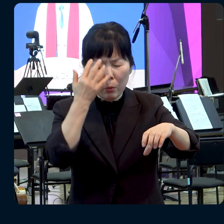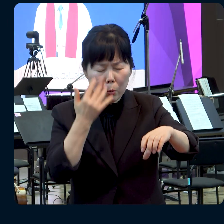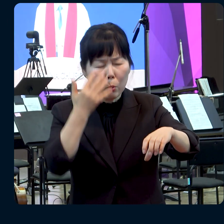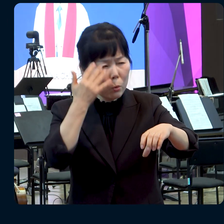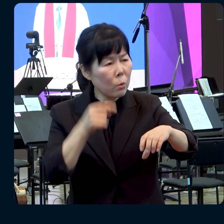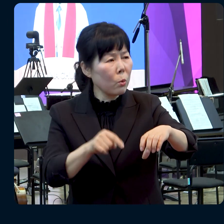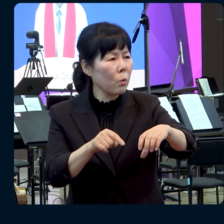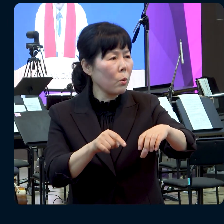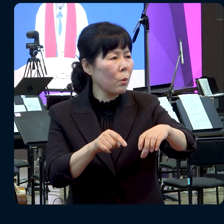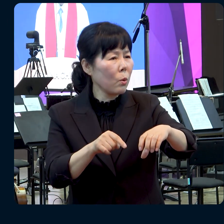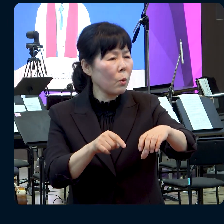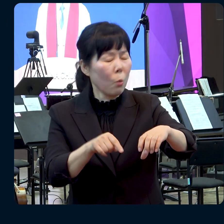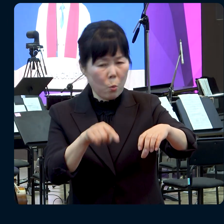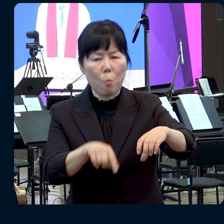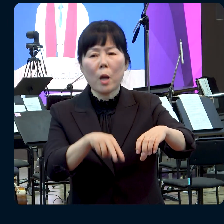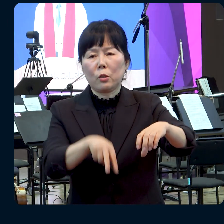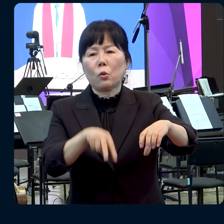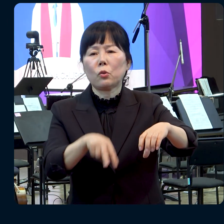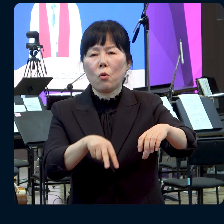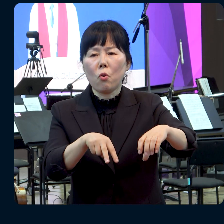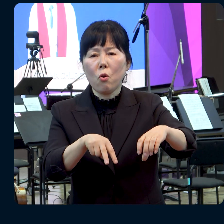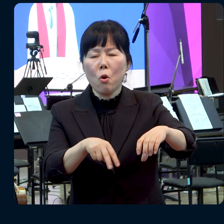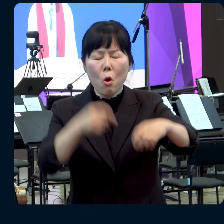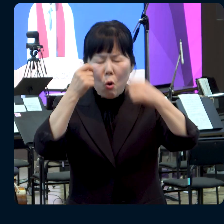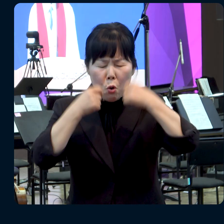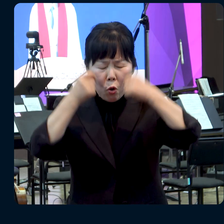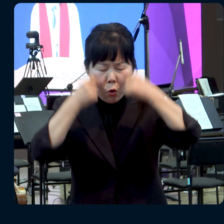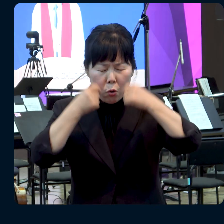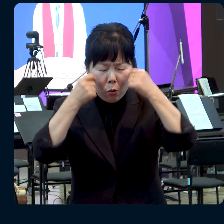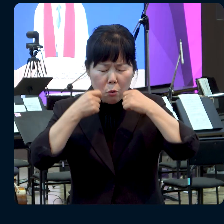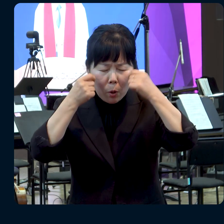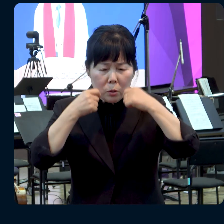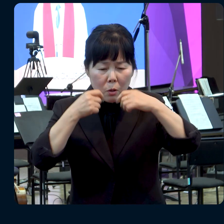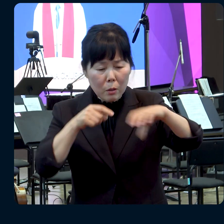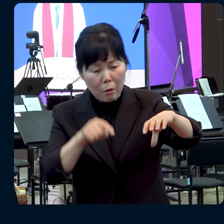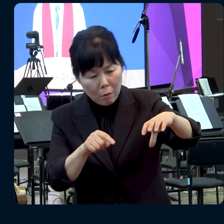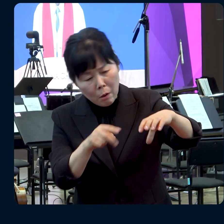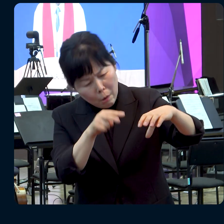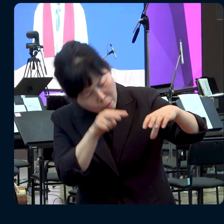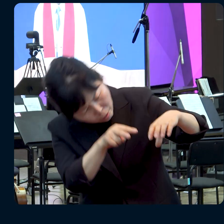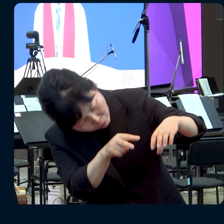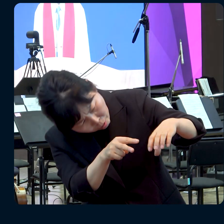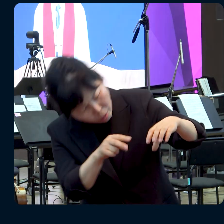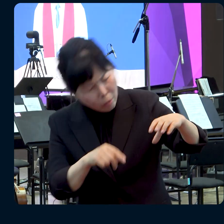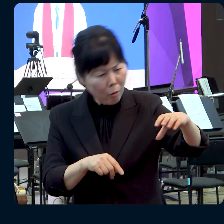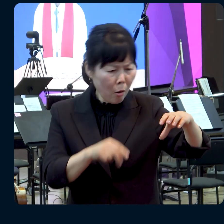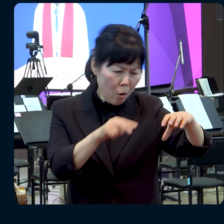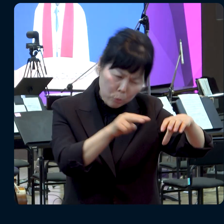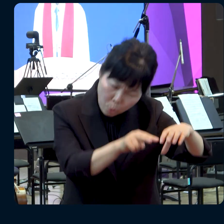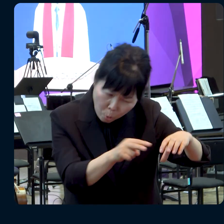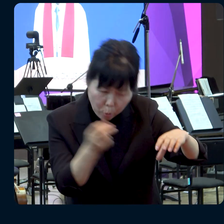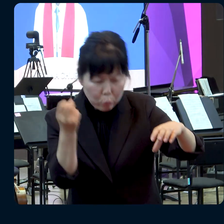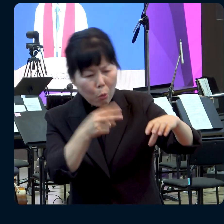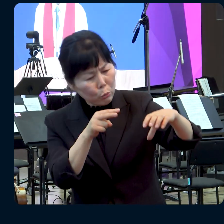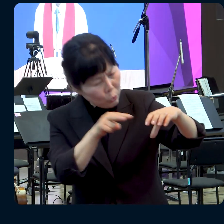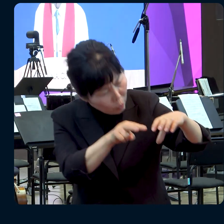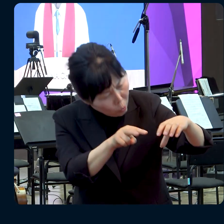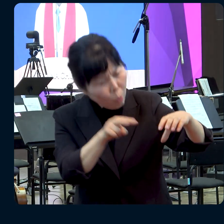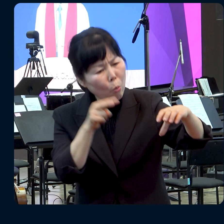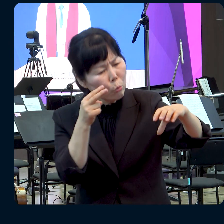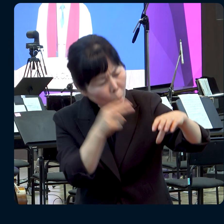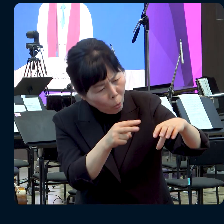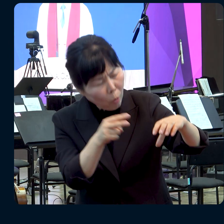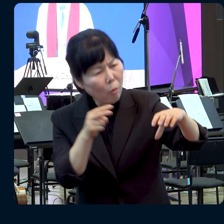무덤 밖에 서서 울고 있었다고. 울면서 계속 무덤 안을 쳐다보고 또 쳐다보고 그러고